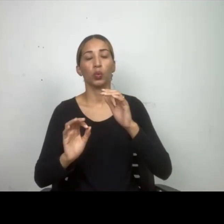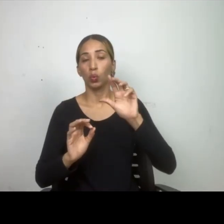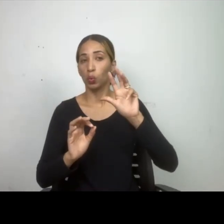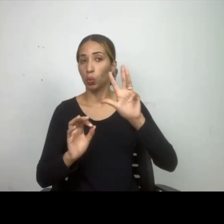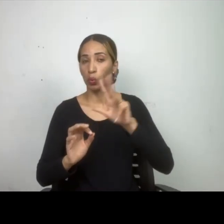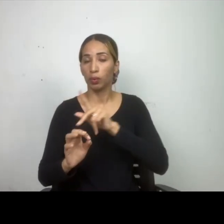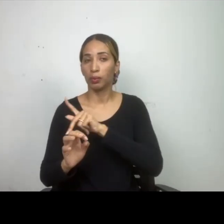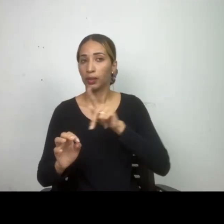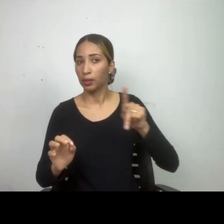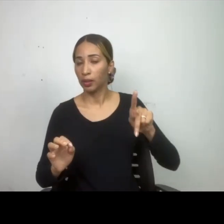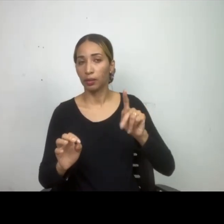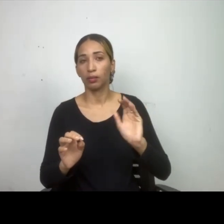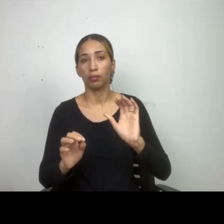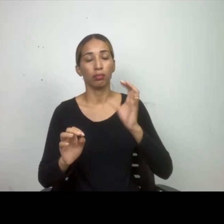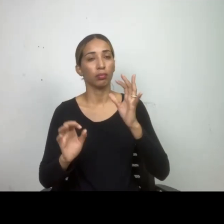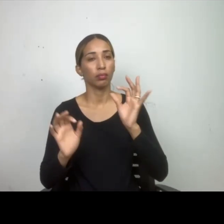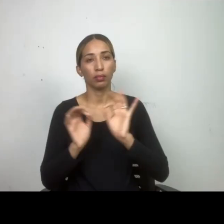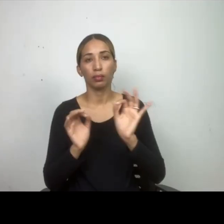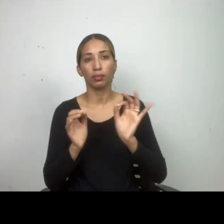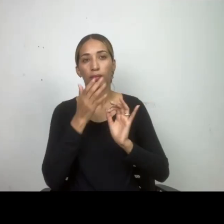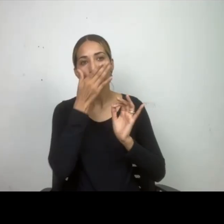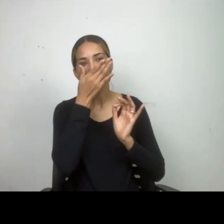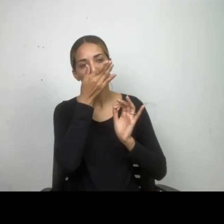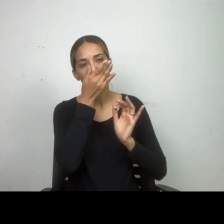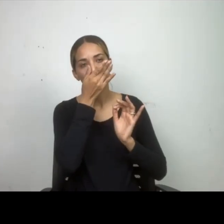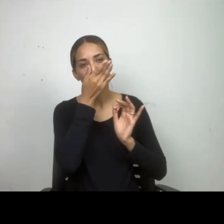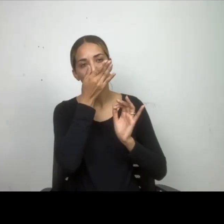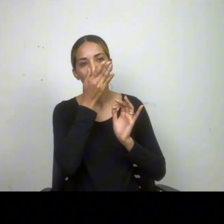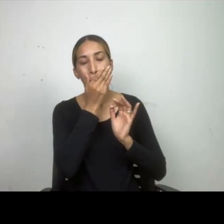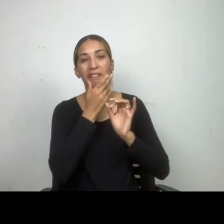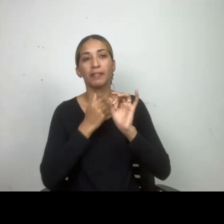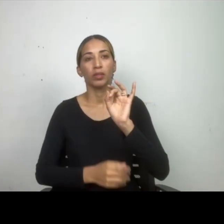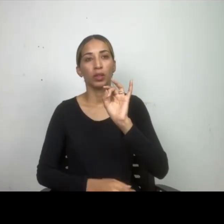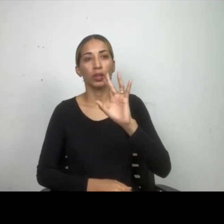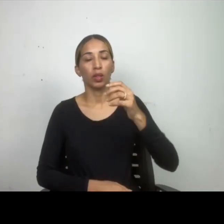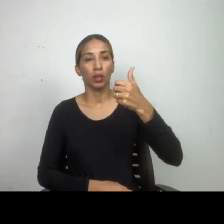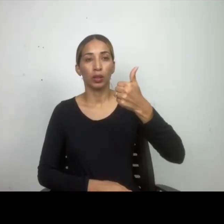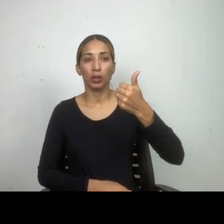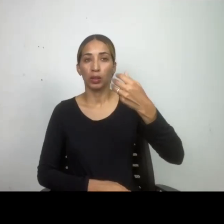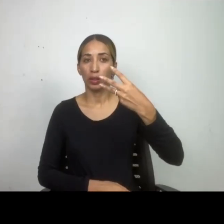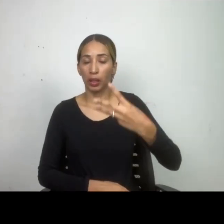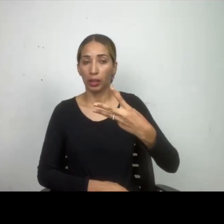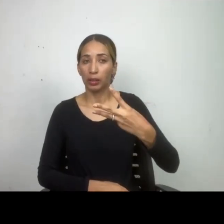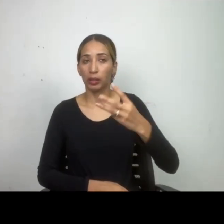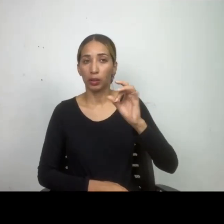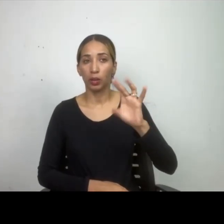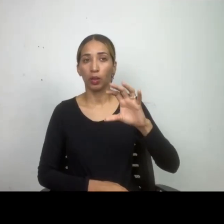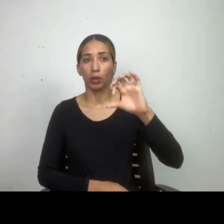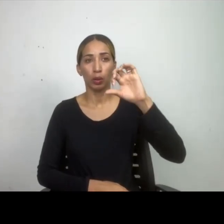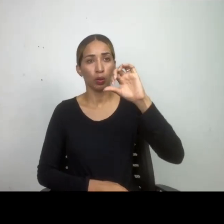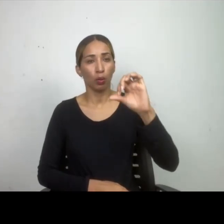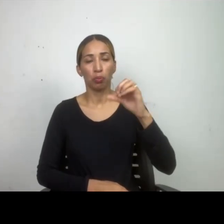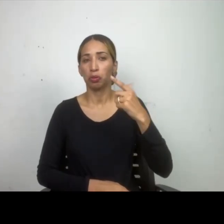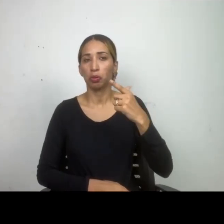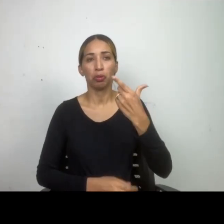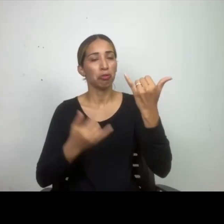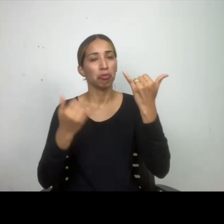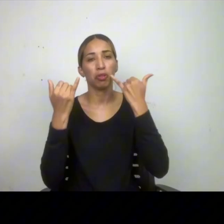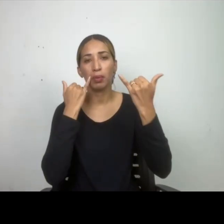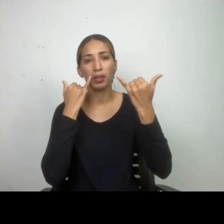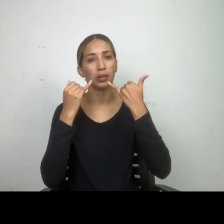de gestão. 13 apenas foram revogadas. 9 a gente não encontrou nenhuma informação a